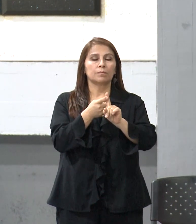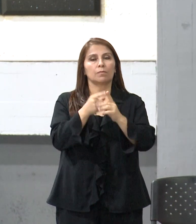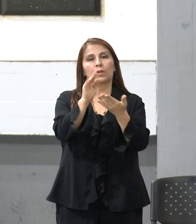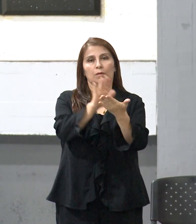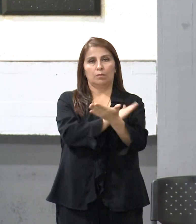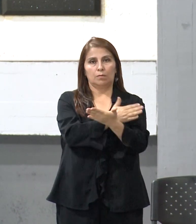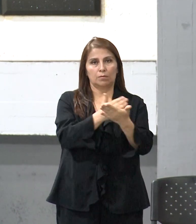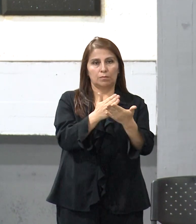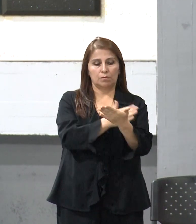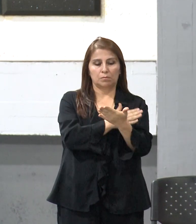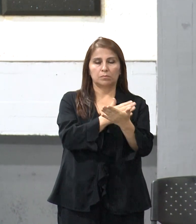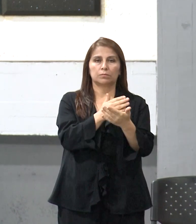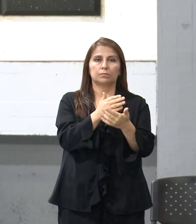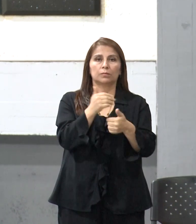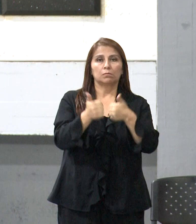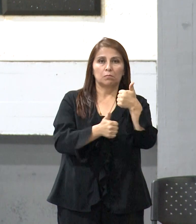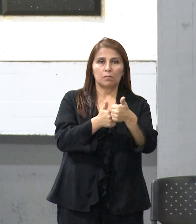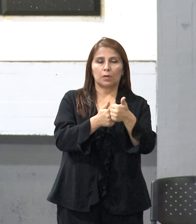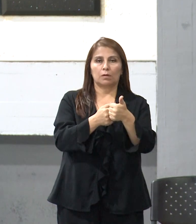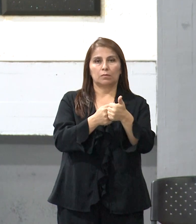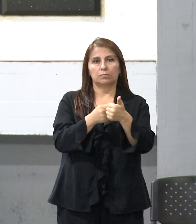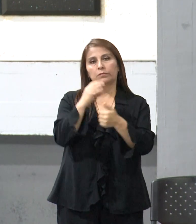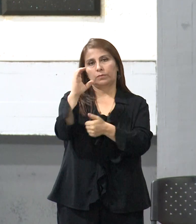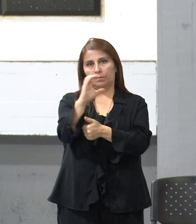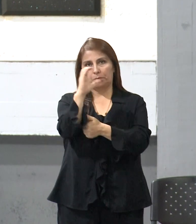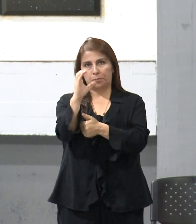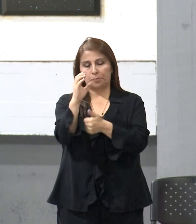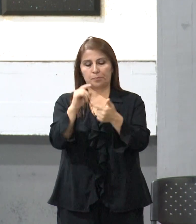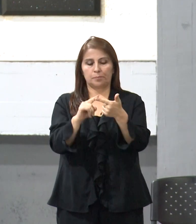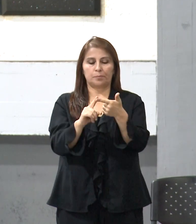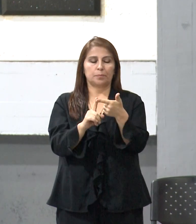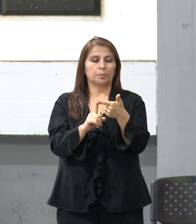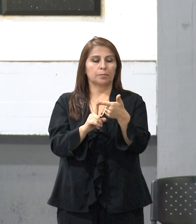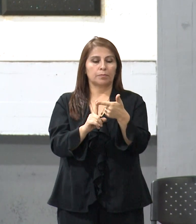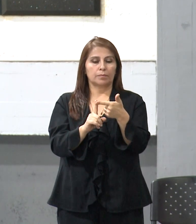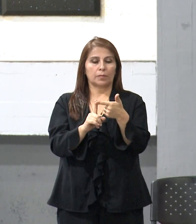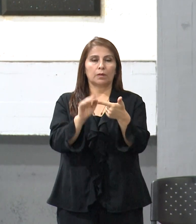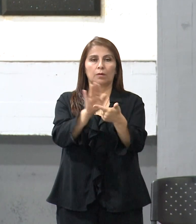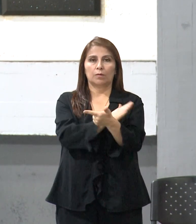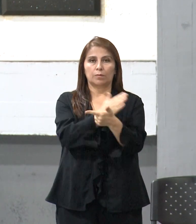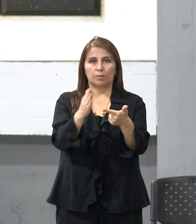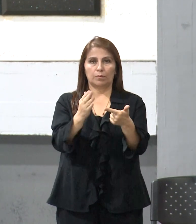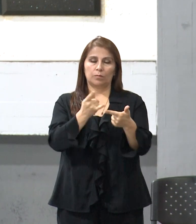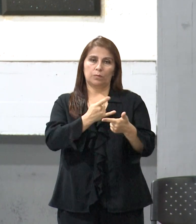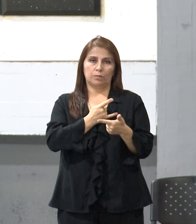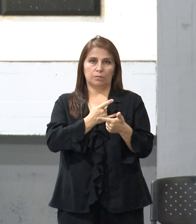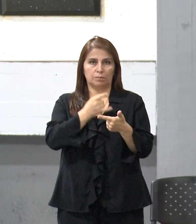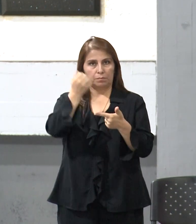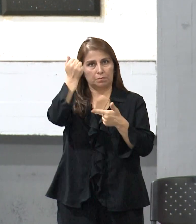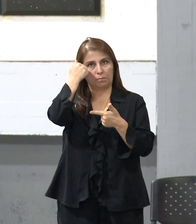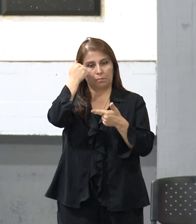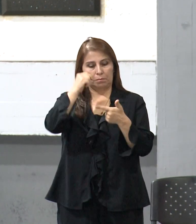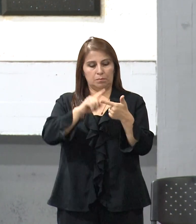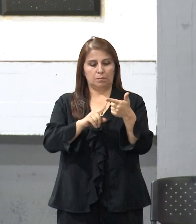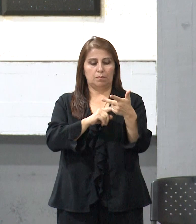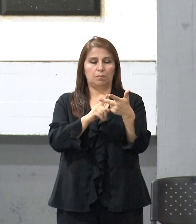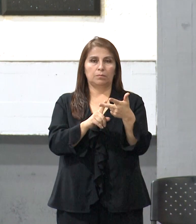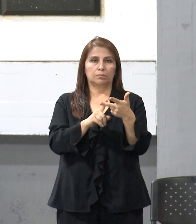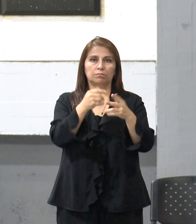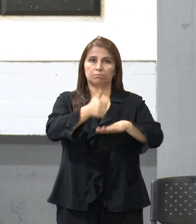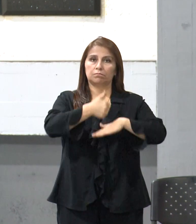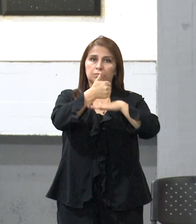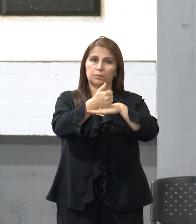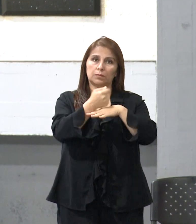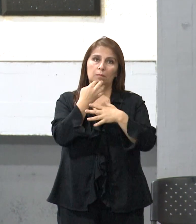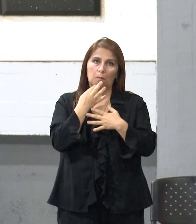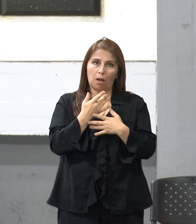correspondientes a lo nacional de la república de colombia y no de la universidad pedagógica nacional palabras del señor rector